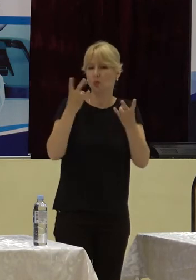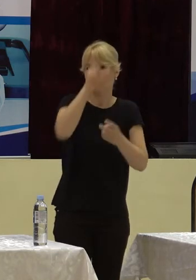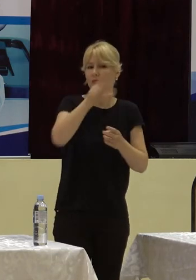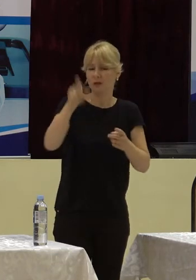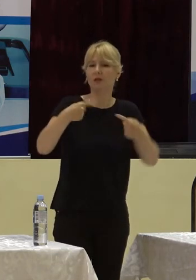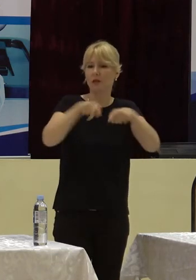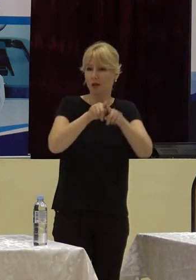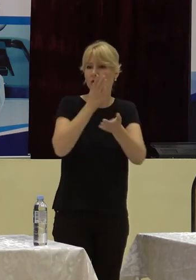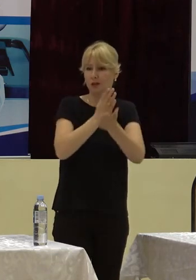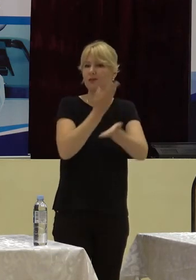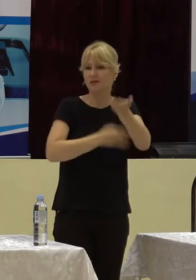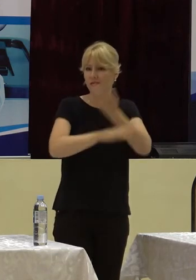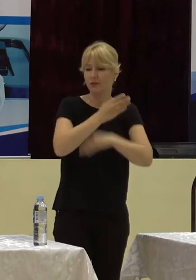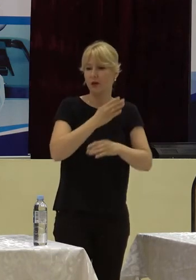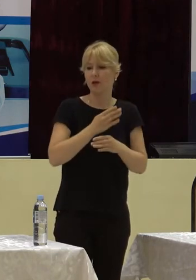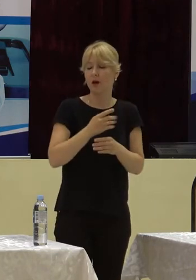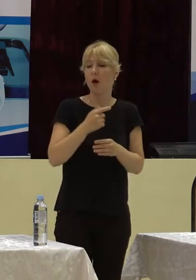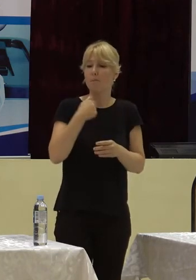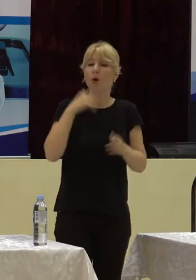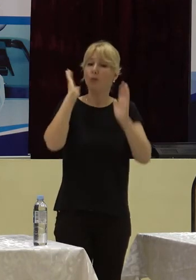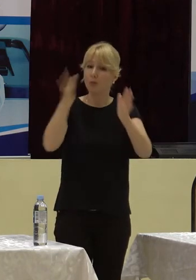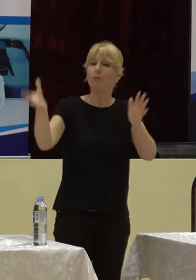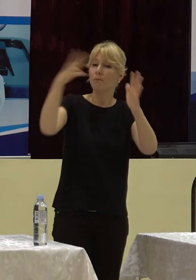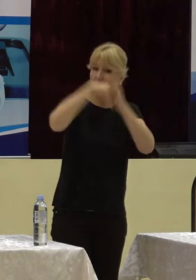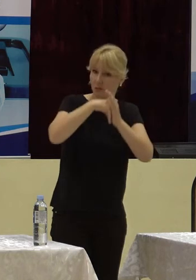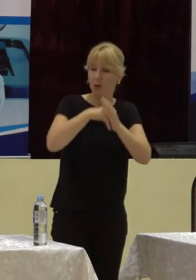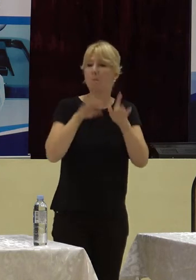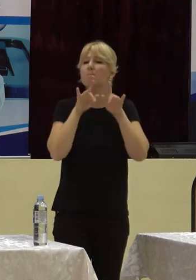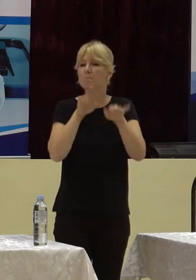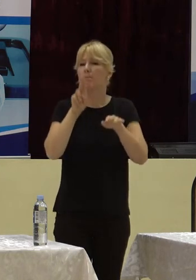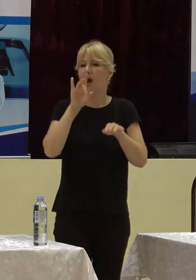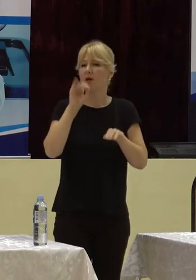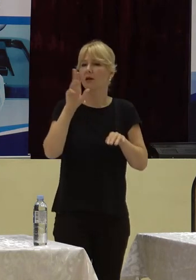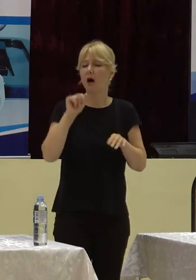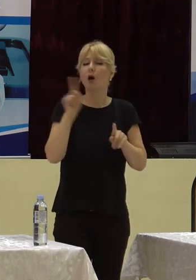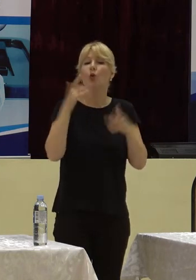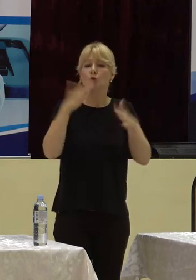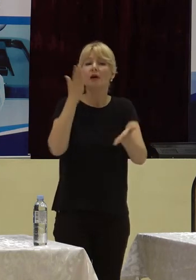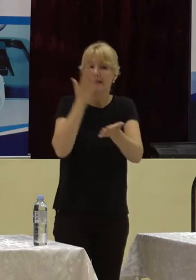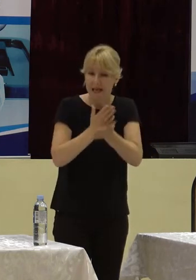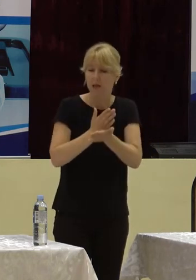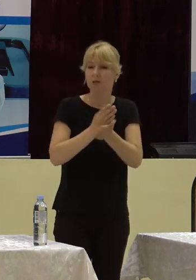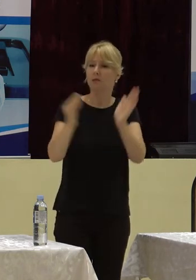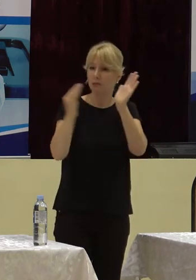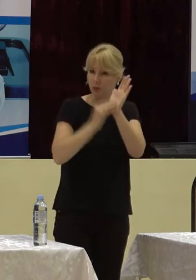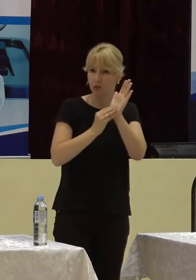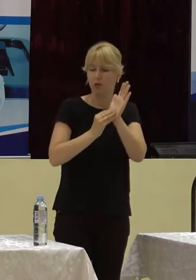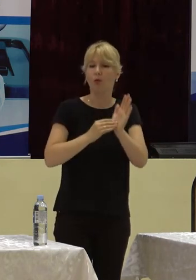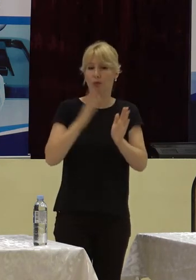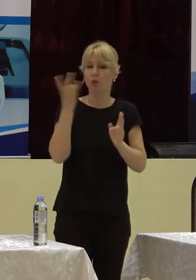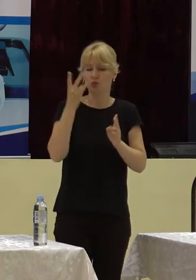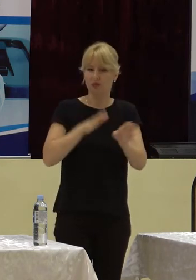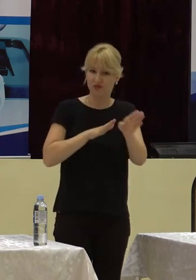cu dizabilități, astfel încât vom implementa practicile deja existente și eficiente care vor